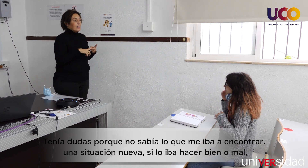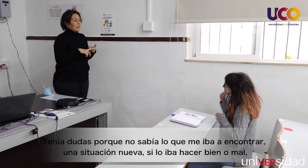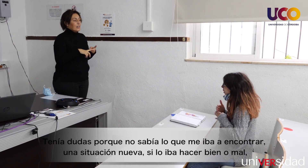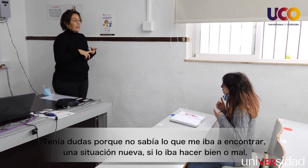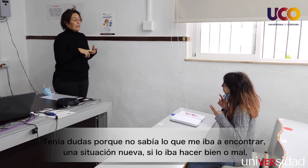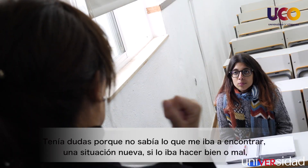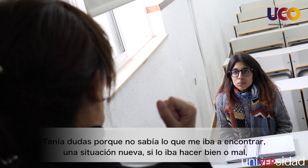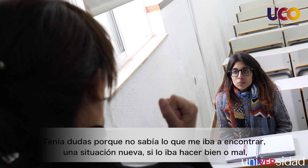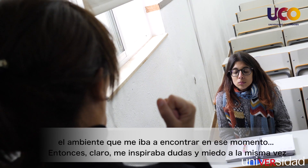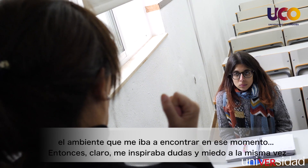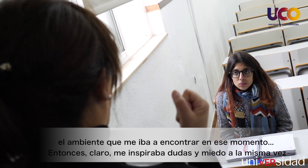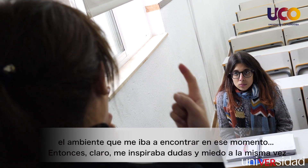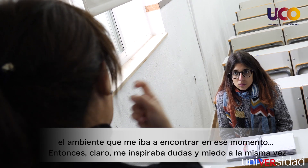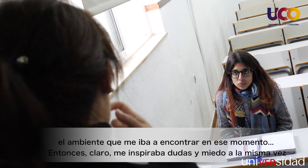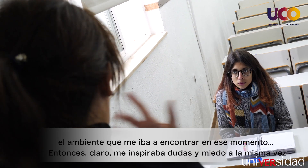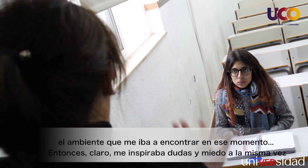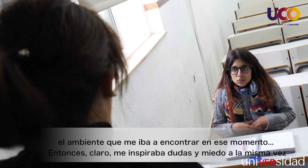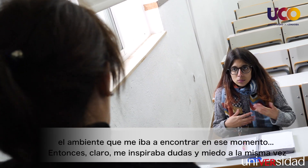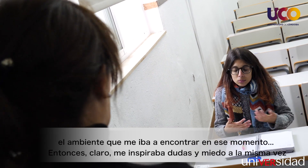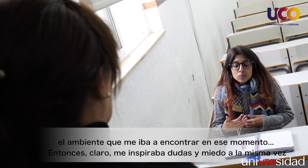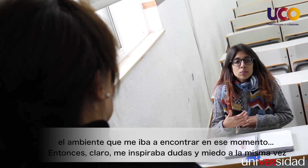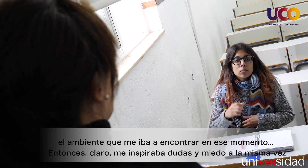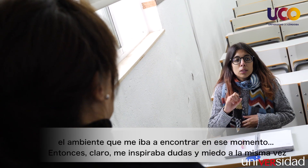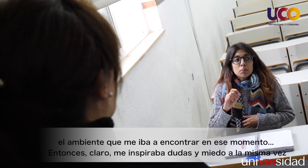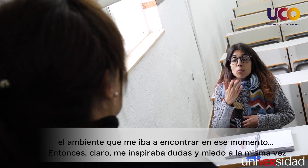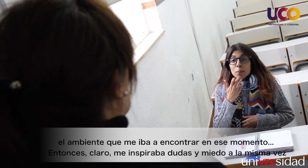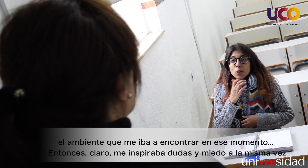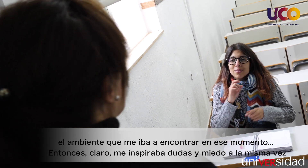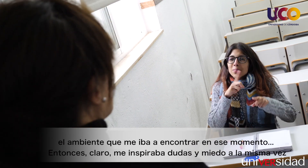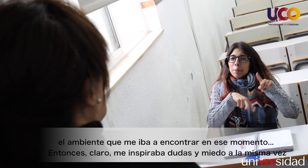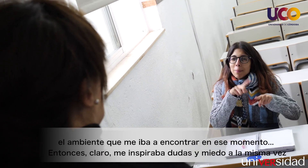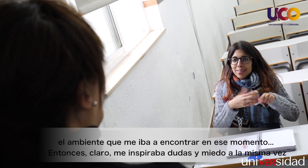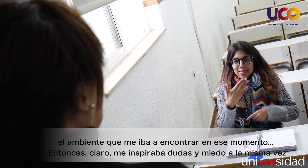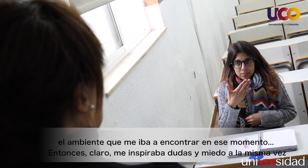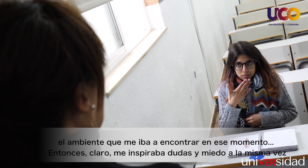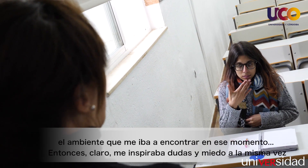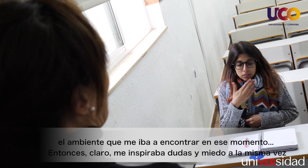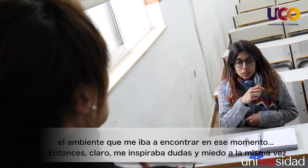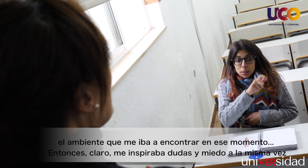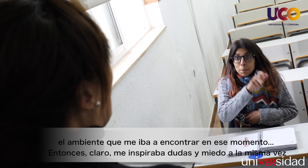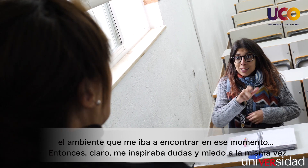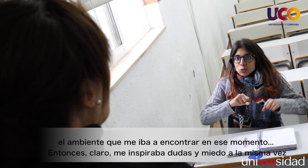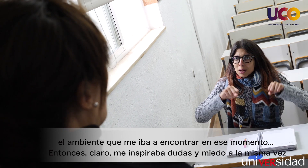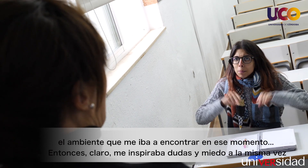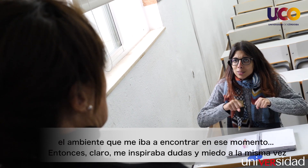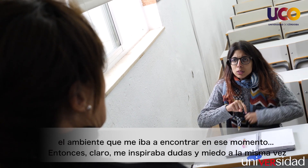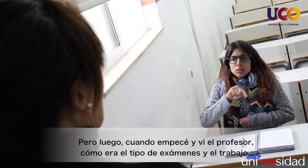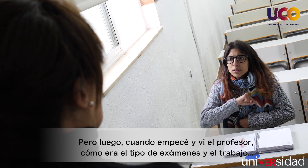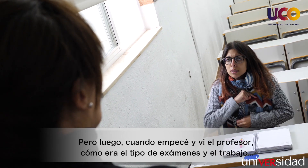hacer bien, lo iba a hacer mal, el ambiente que me iba a encontrar en ese momento. Entonces, claro, me inspiraba un poco de duda y de miedo a la misma vez. Pero bueno, luego